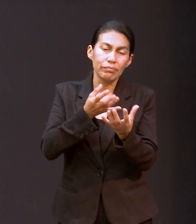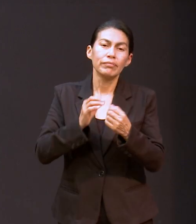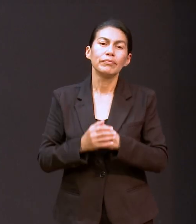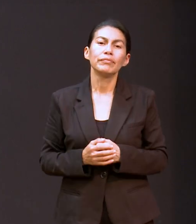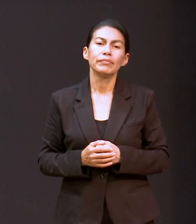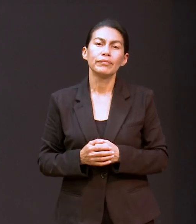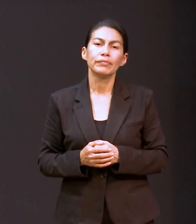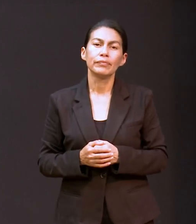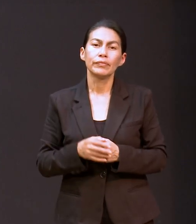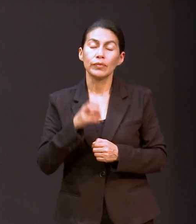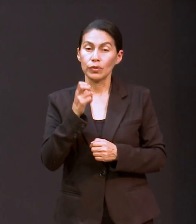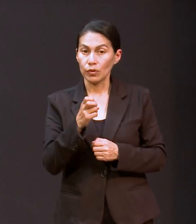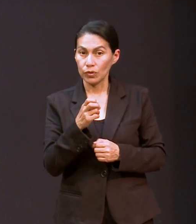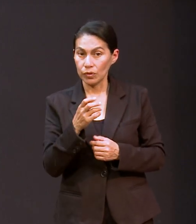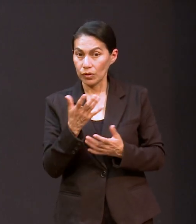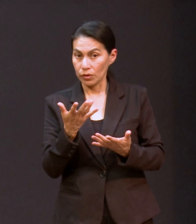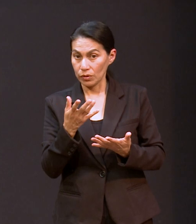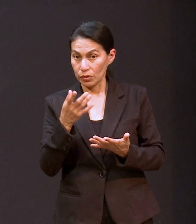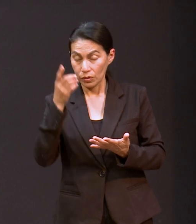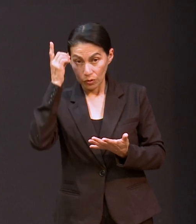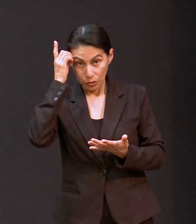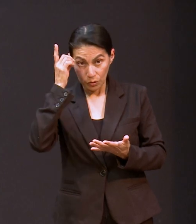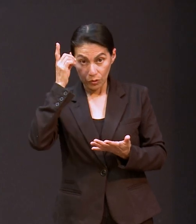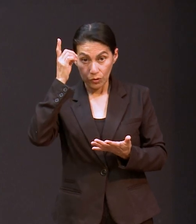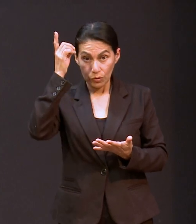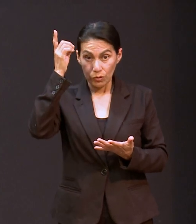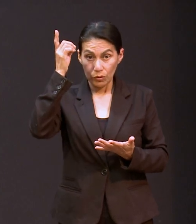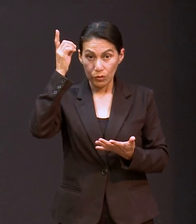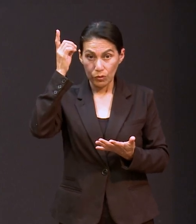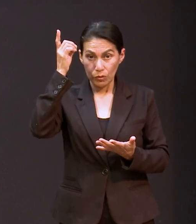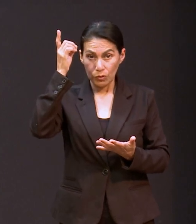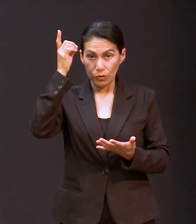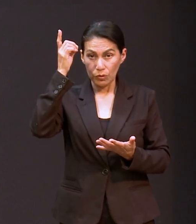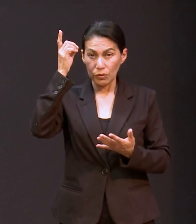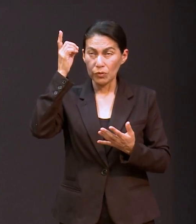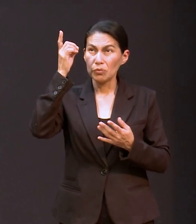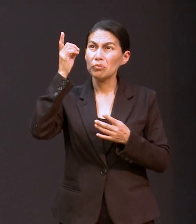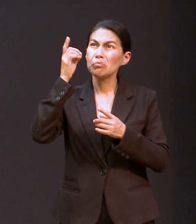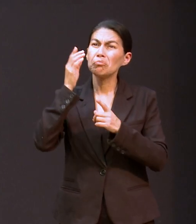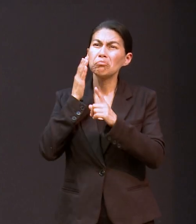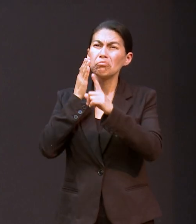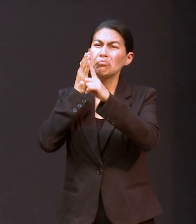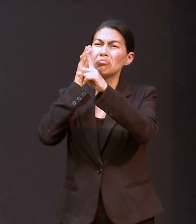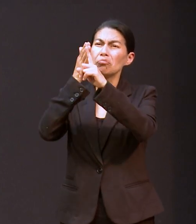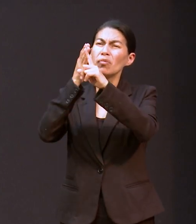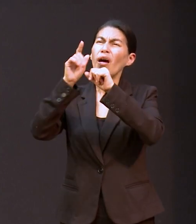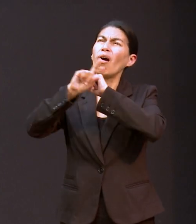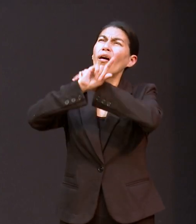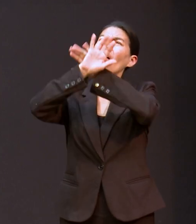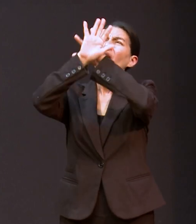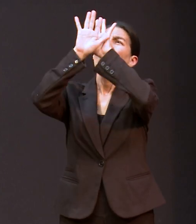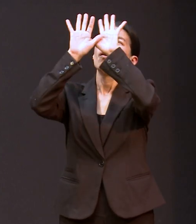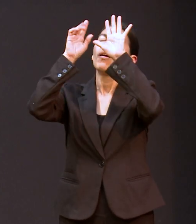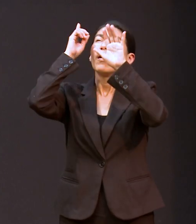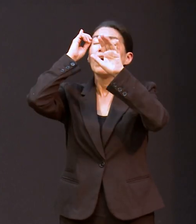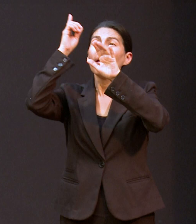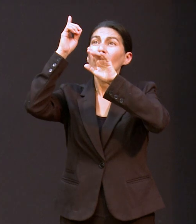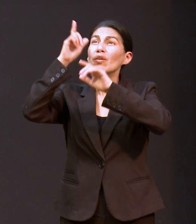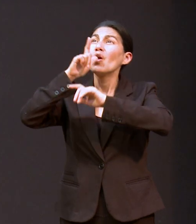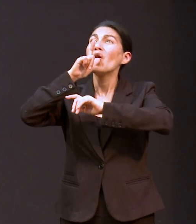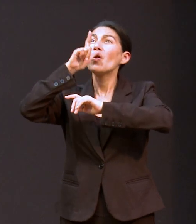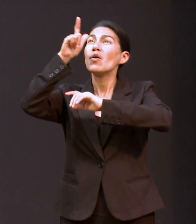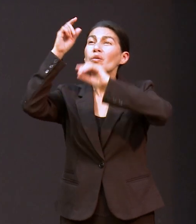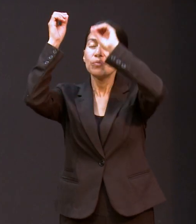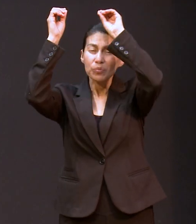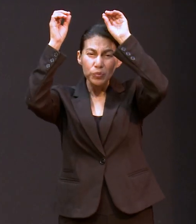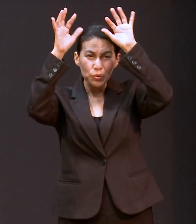tanto lo necesita de tal manera que el sueño de Dios Mostrar la gloria de Dios y